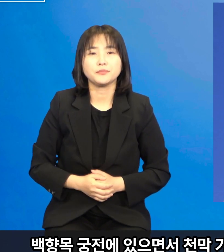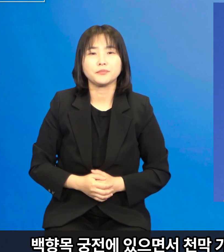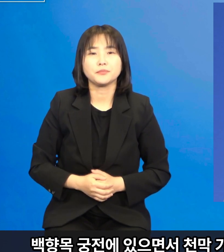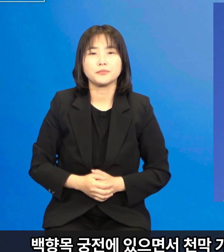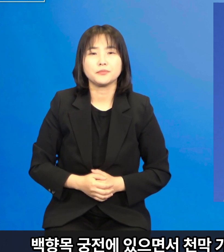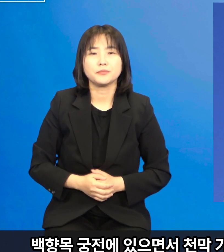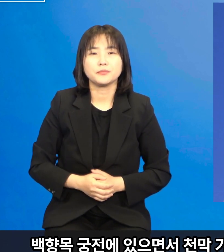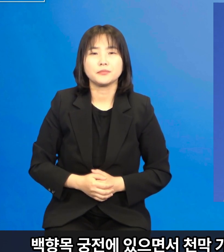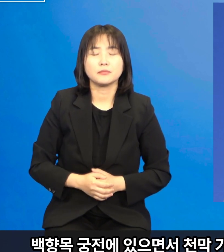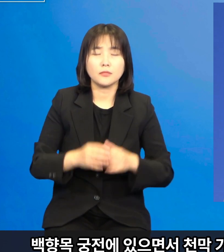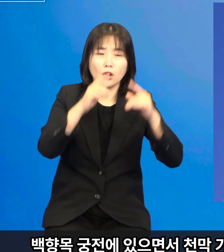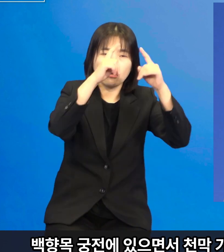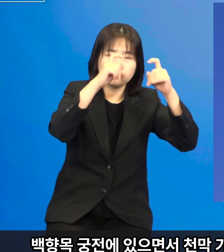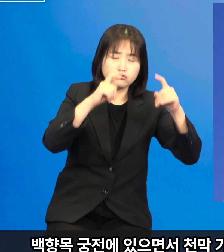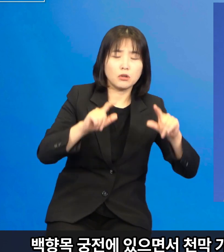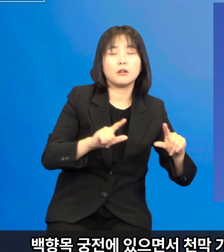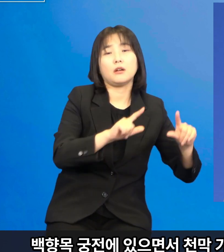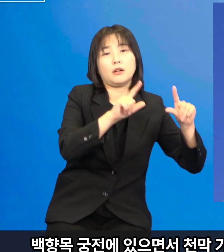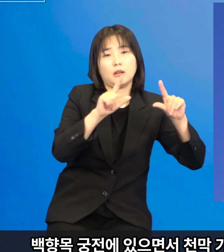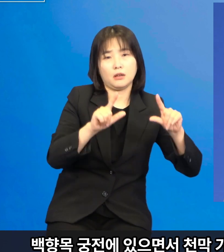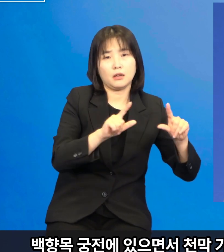백향목 궁전에 있으면서